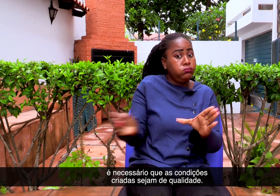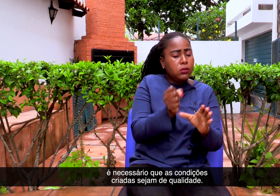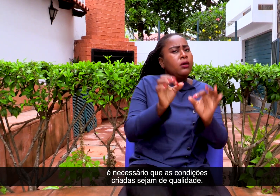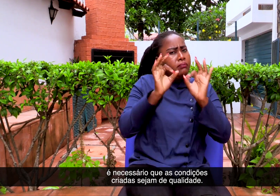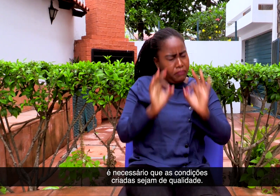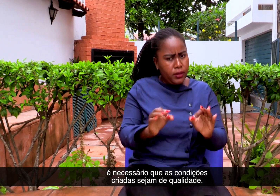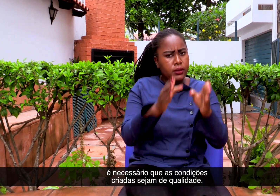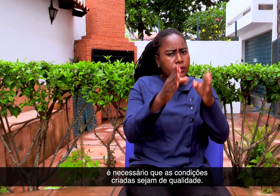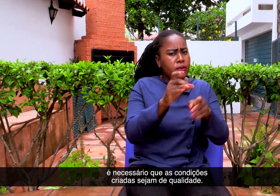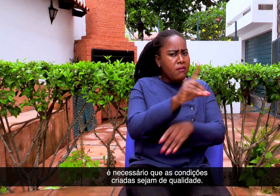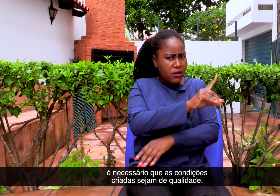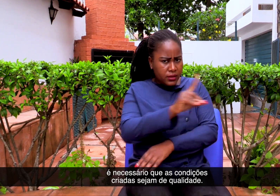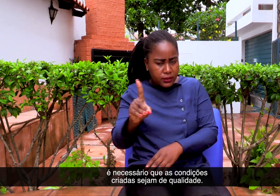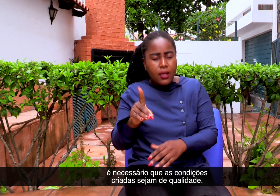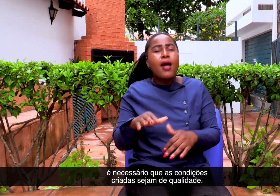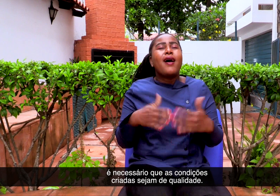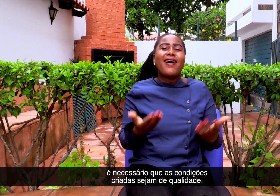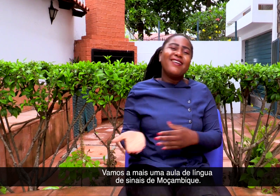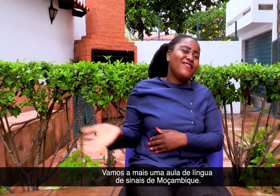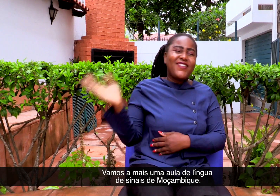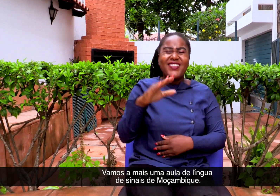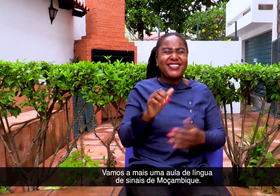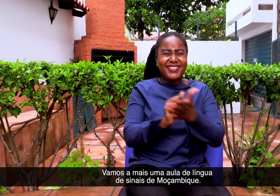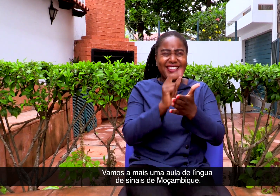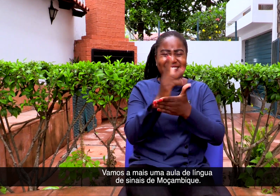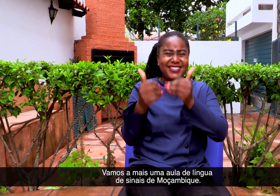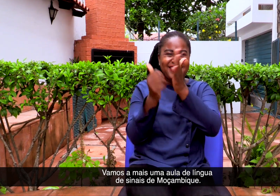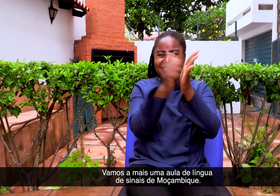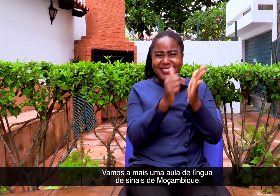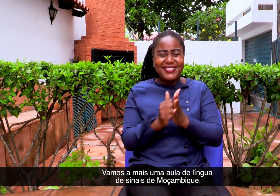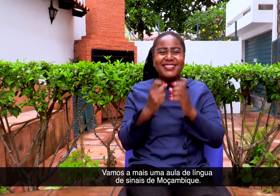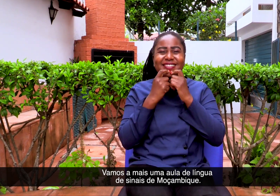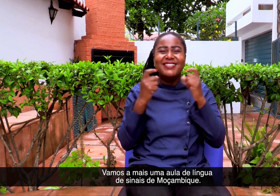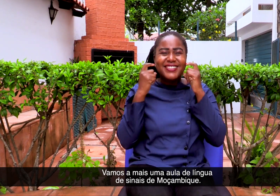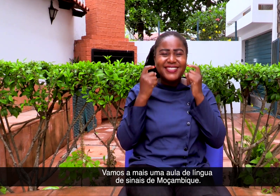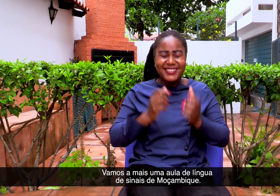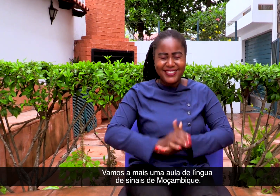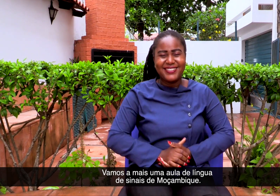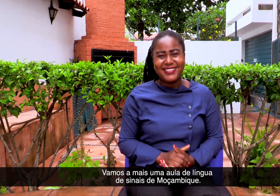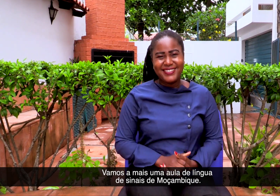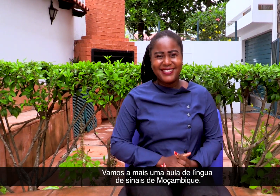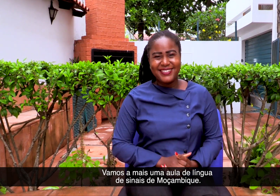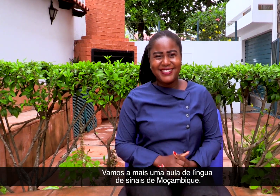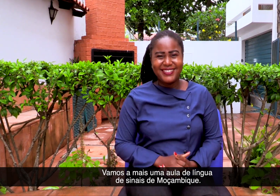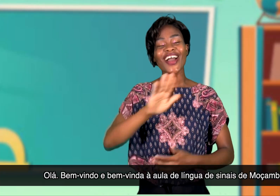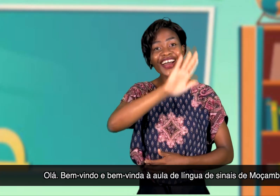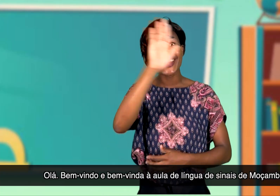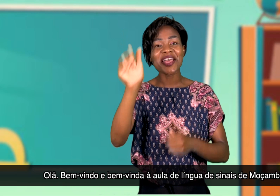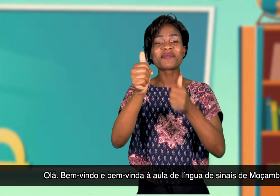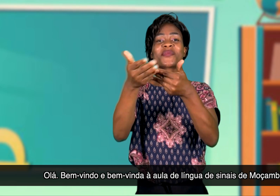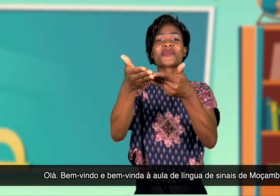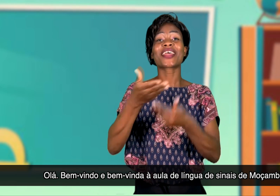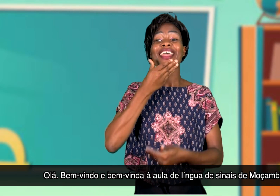condições criadas sejam de qualidade. Vamos a mais uma aula de língua de sinais de Moçambique.